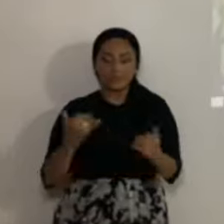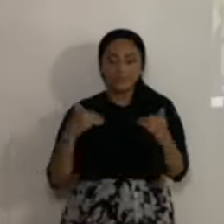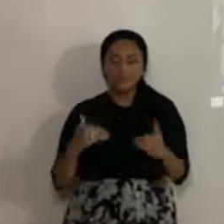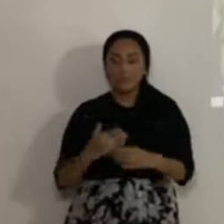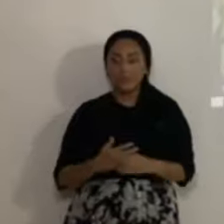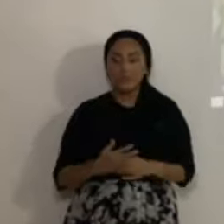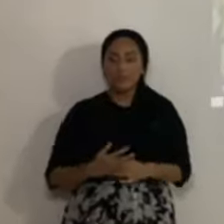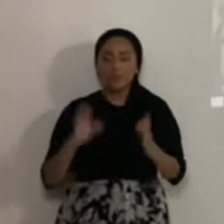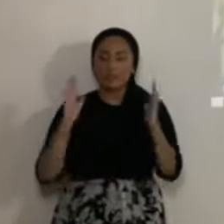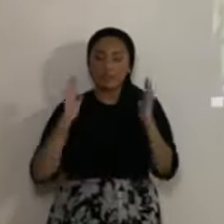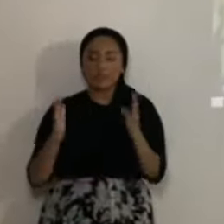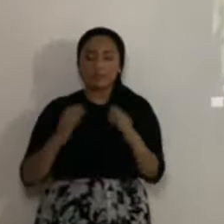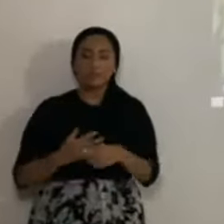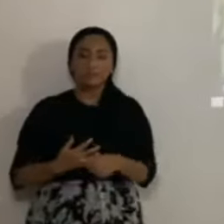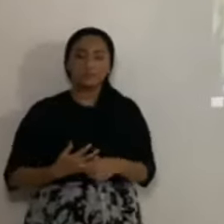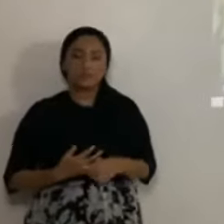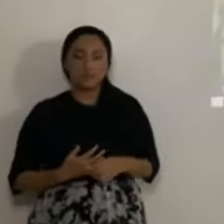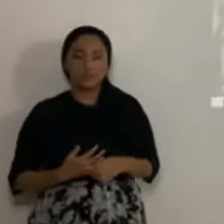mucha atención,